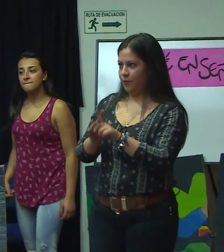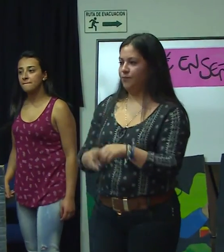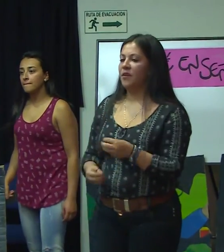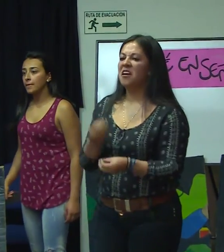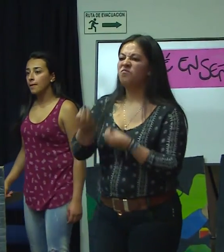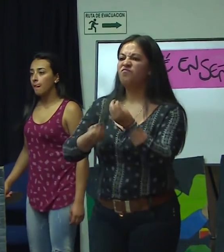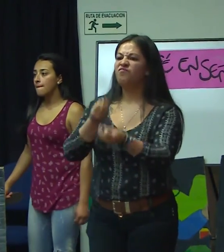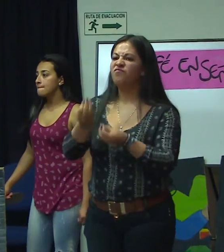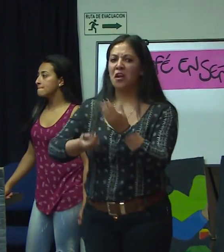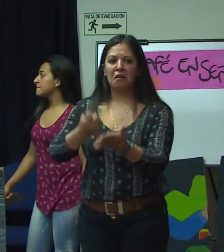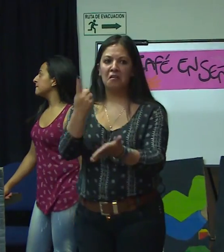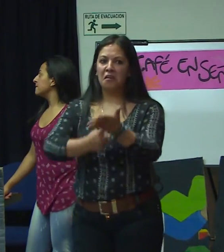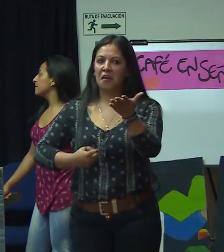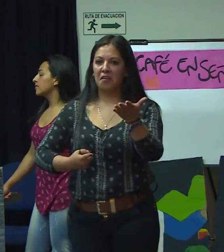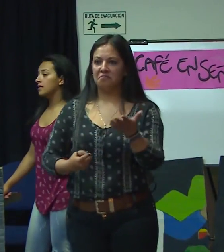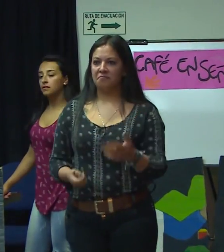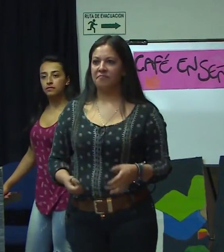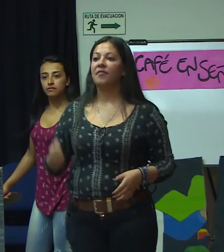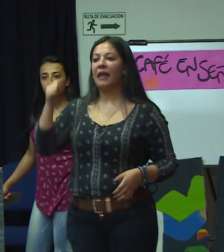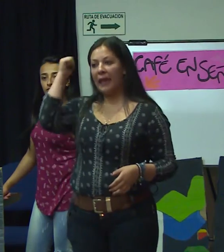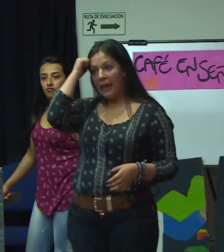El tercer momento consiste en ver un video